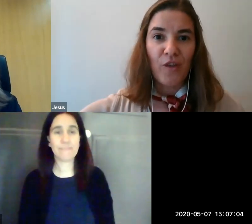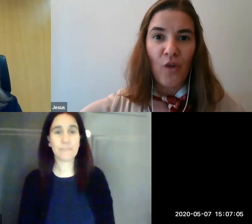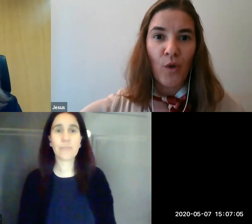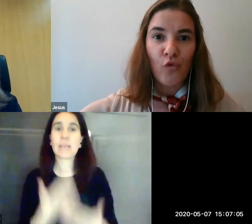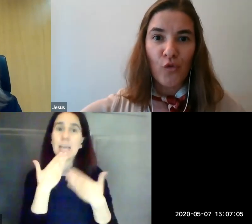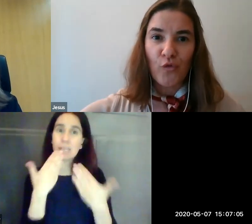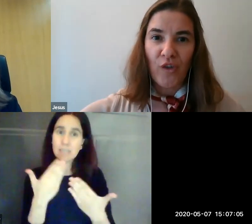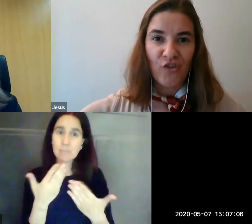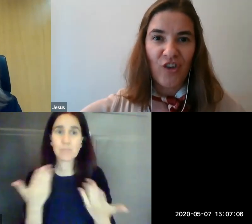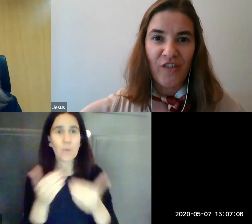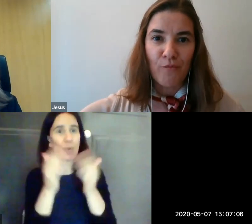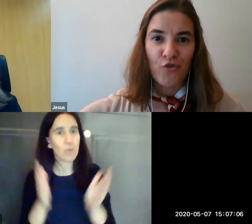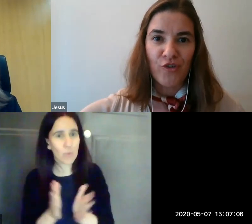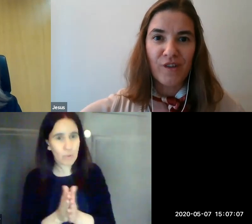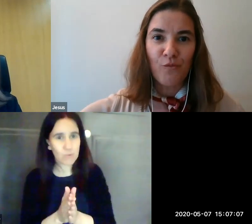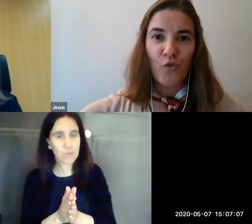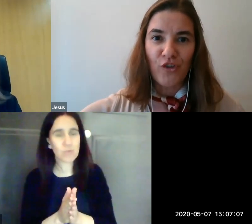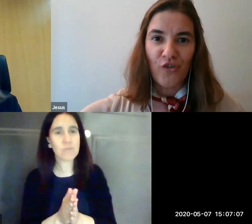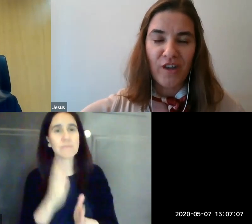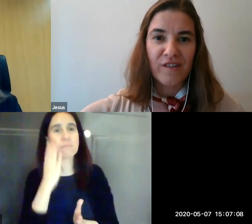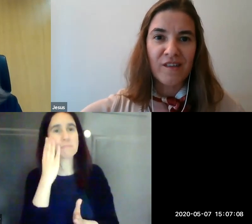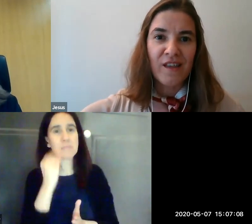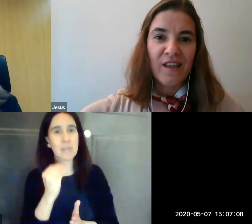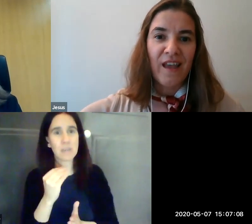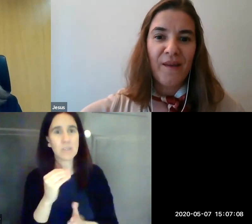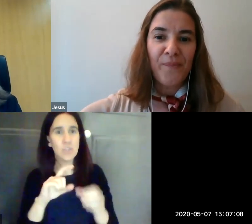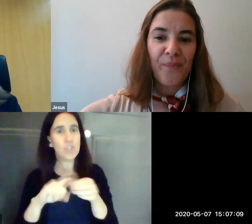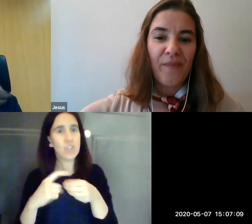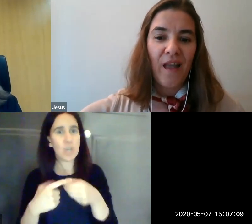Agradecemos então a todos, acho que já temos muita gente